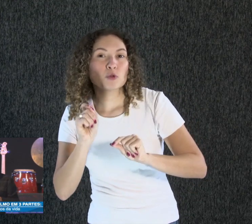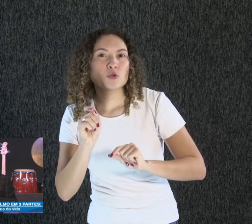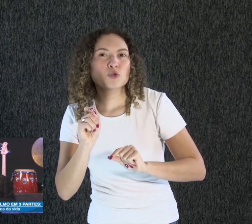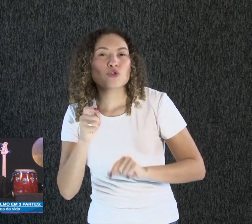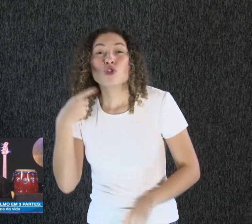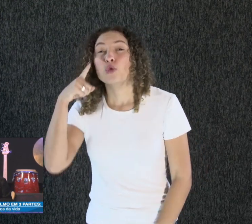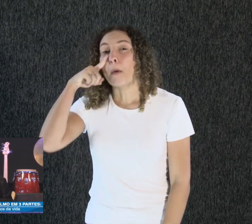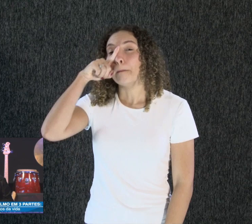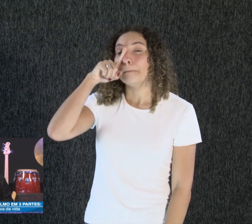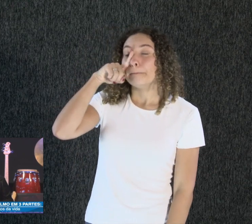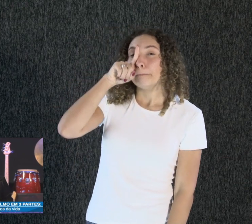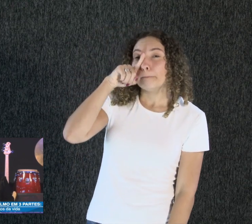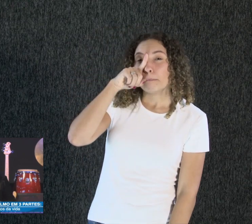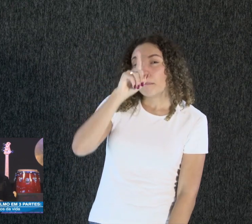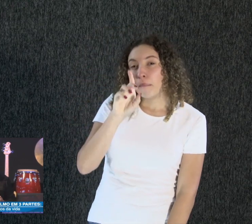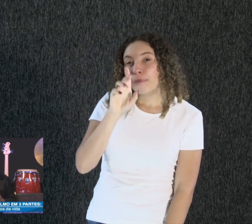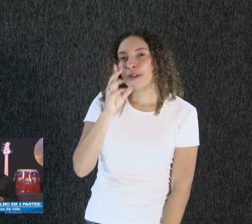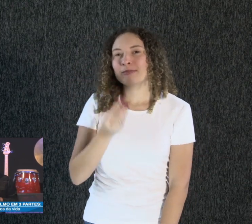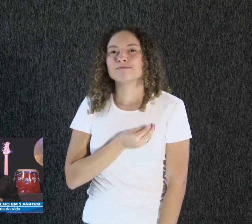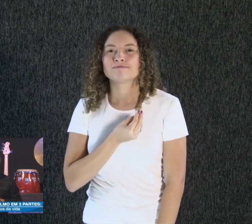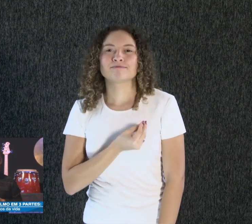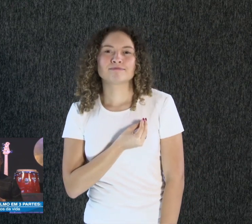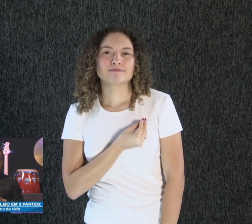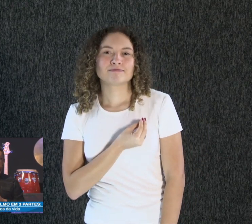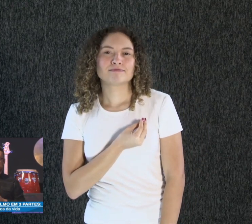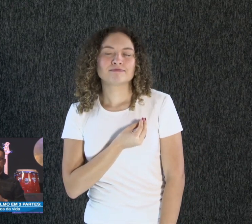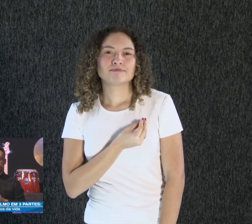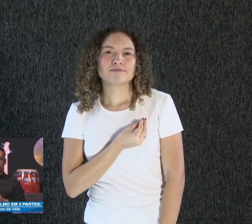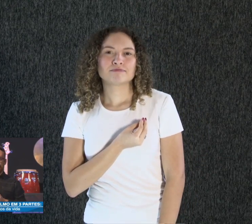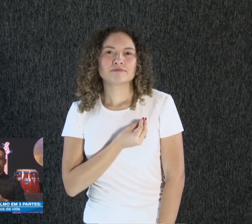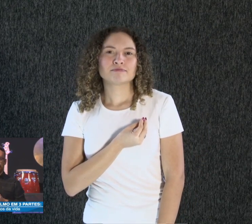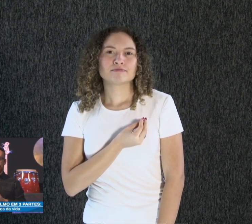sobre os maiores perigos da vida.